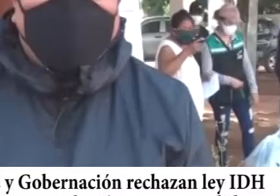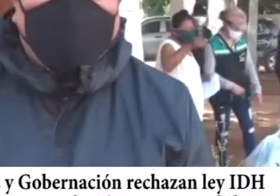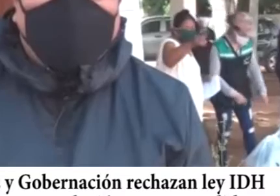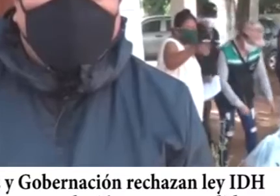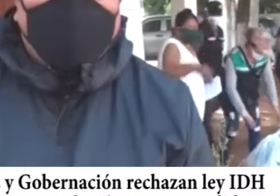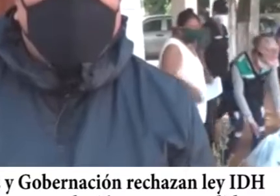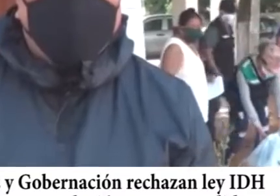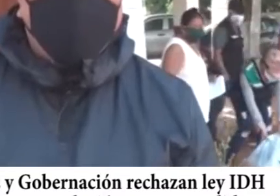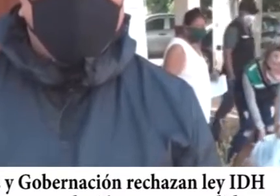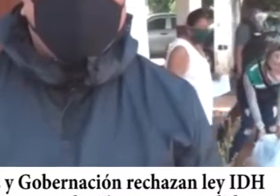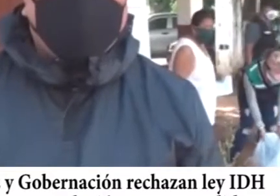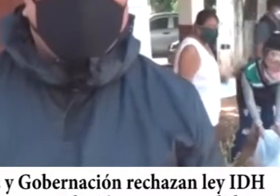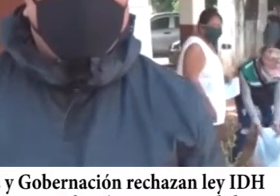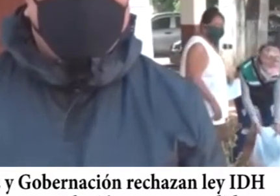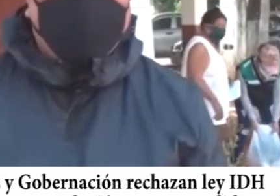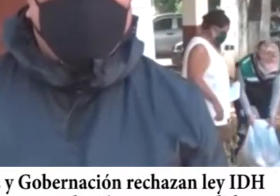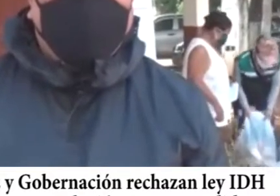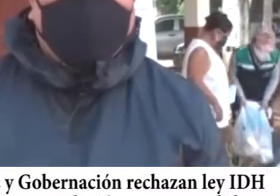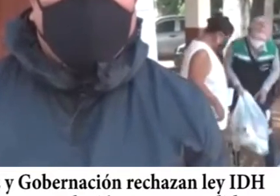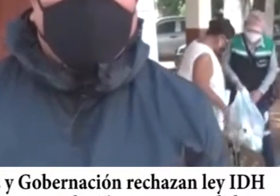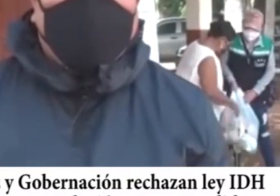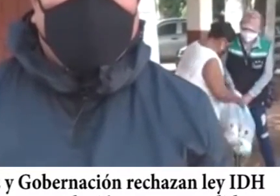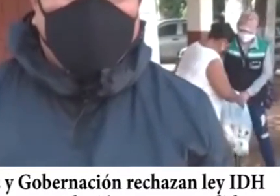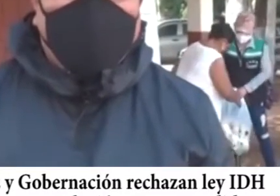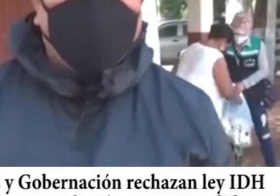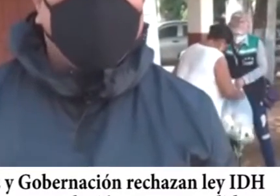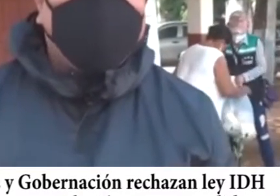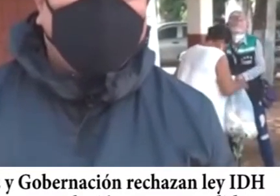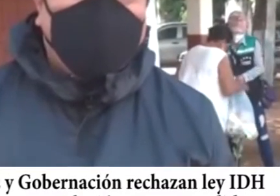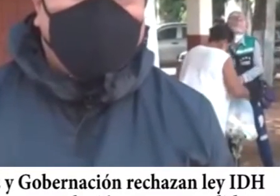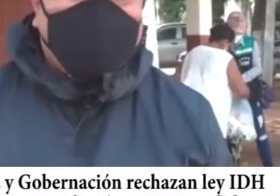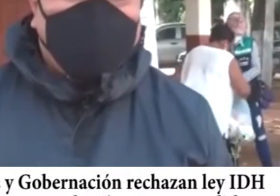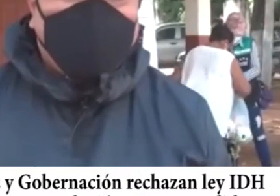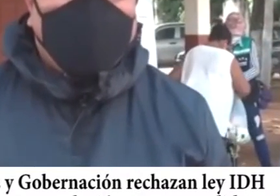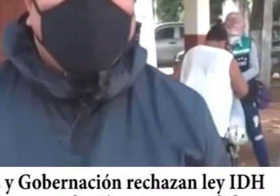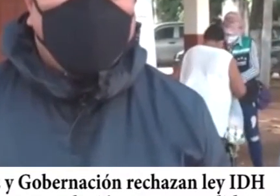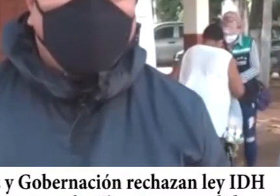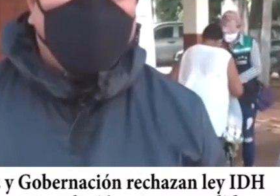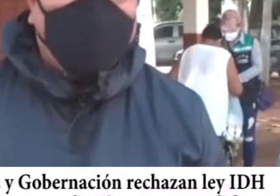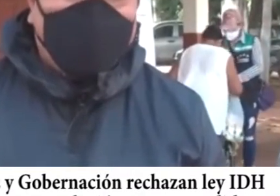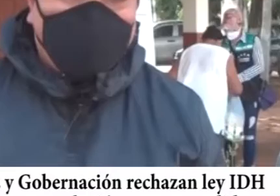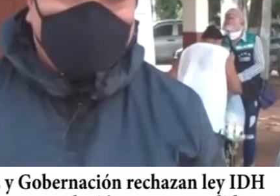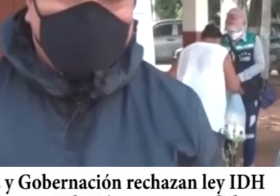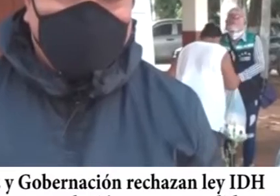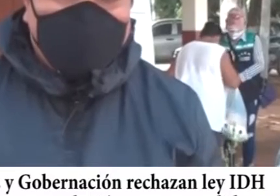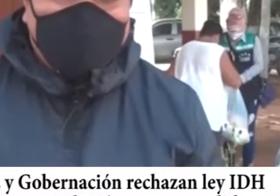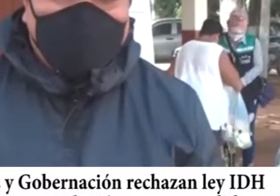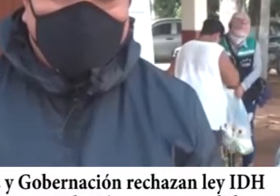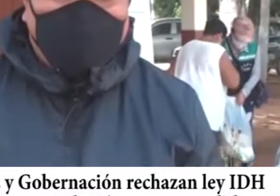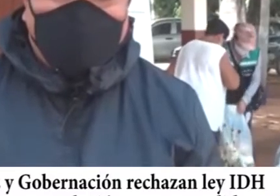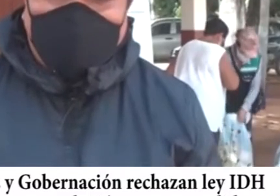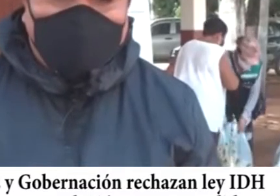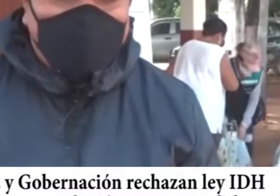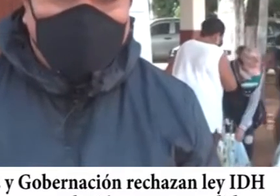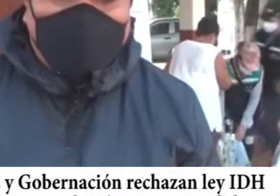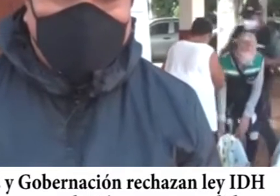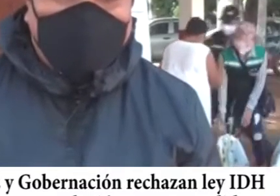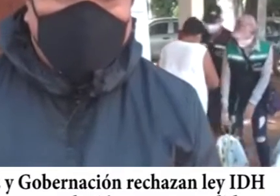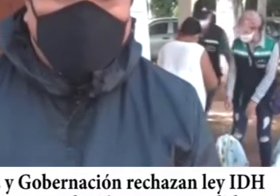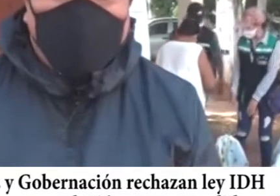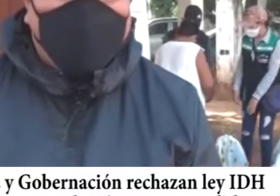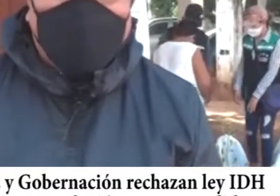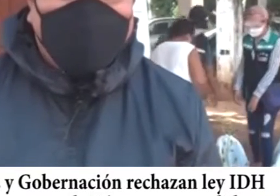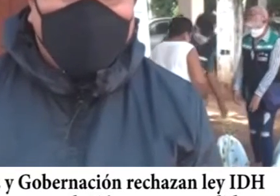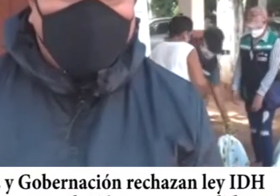que lo que hicimos fue que la población se entere para que el gobierno nos escuche, ¿no? Esperemos de